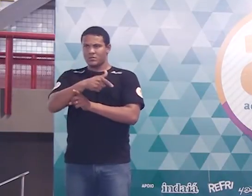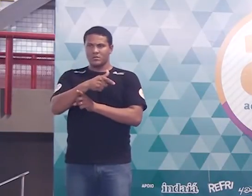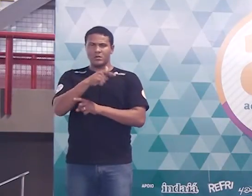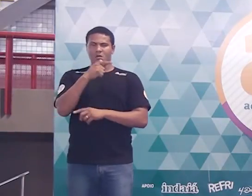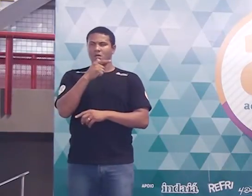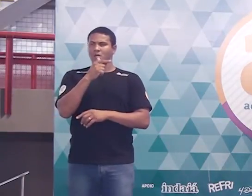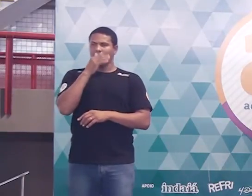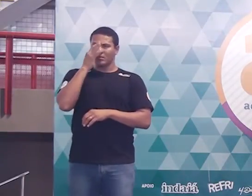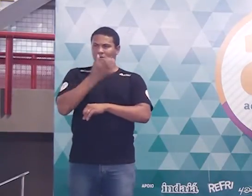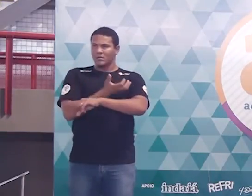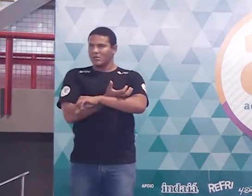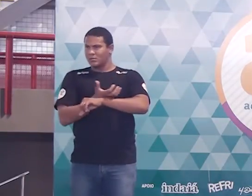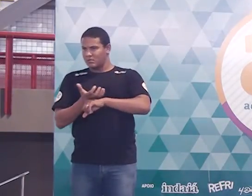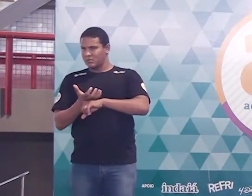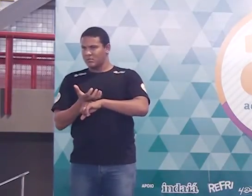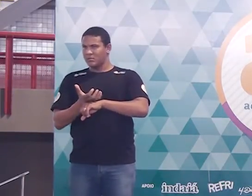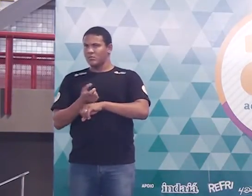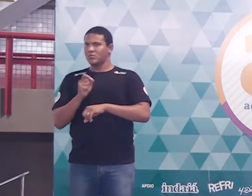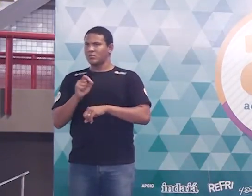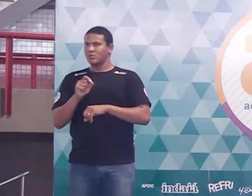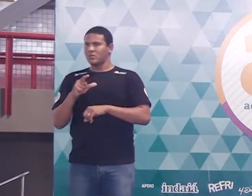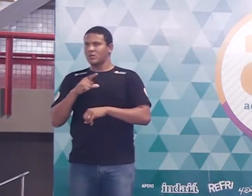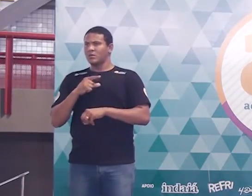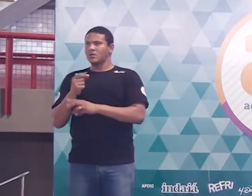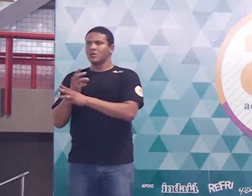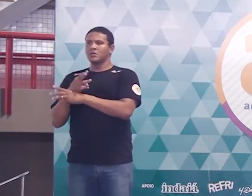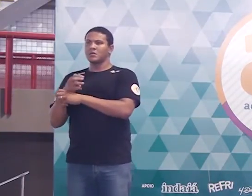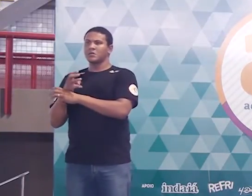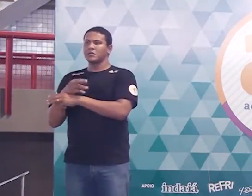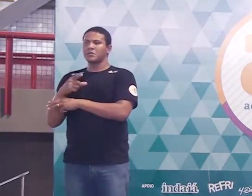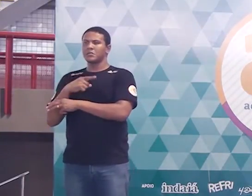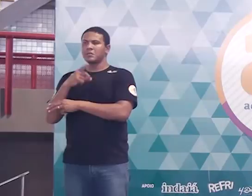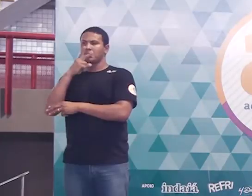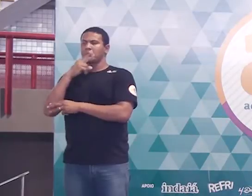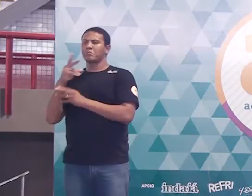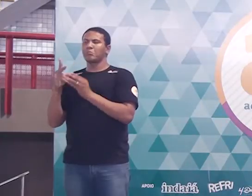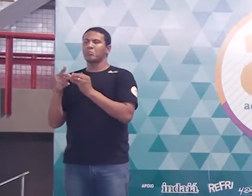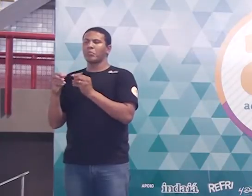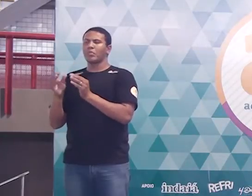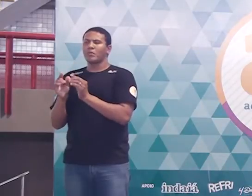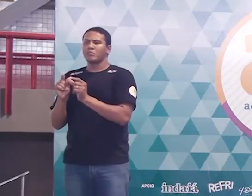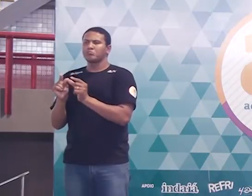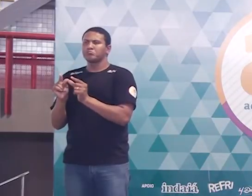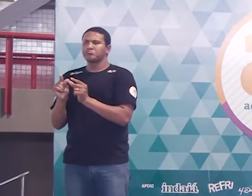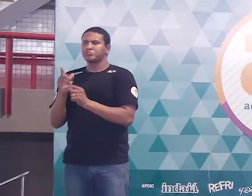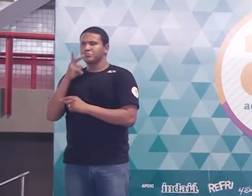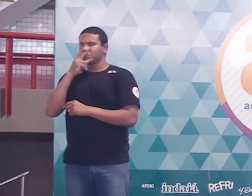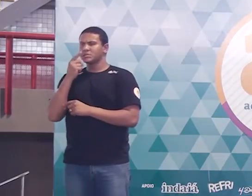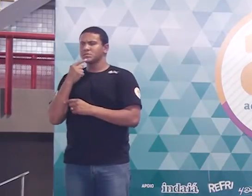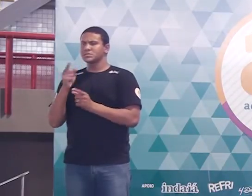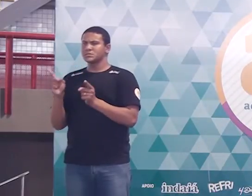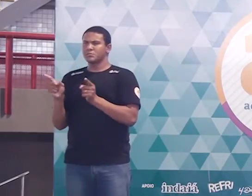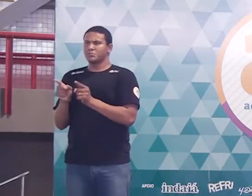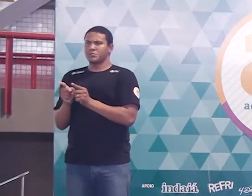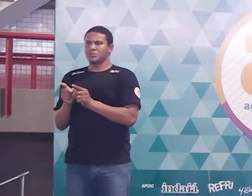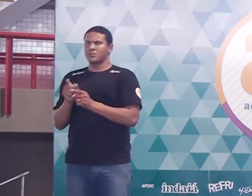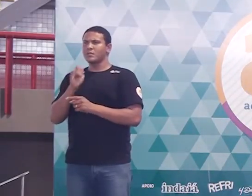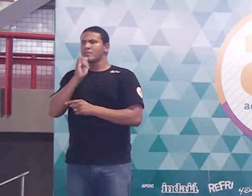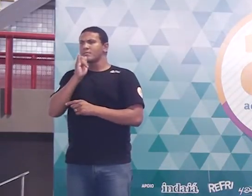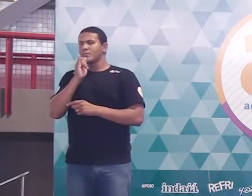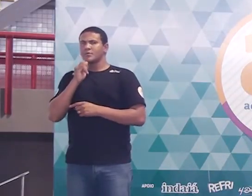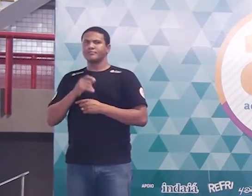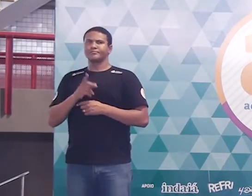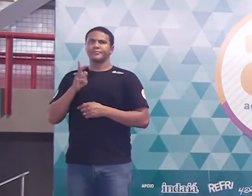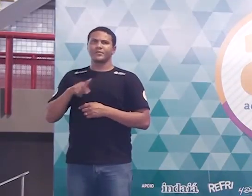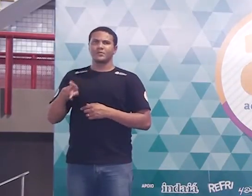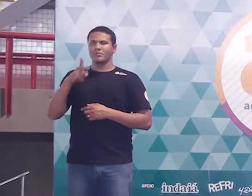vantagem? Elas têm pequena biomassa. Vou tentar ser bem claro com vocês. Por exemplo, o professor